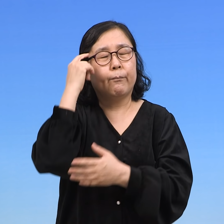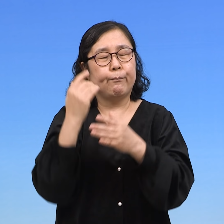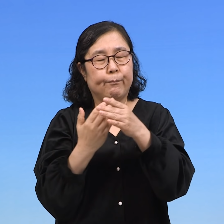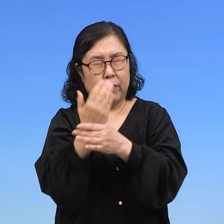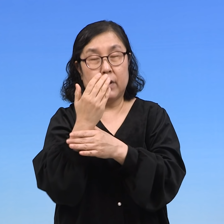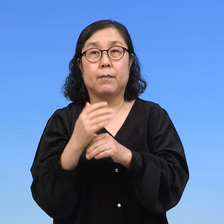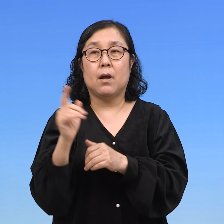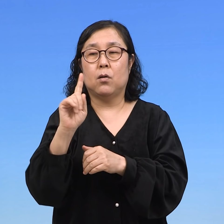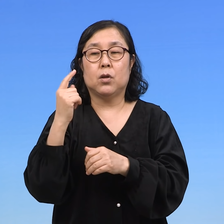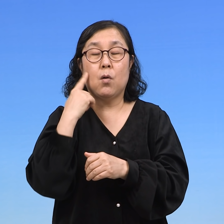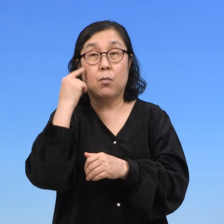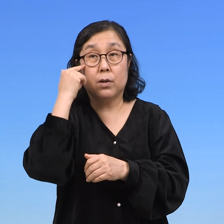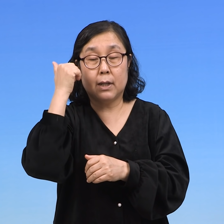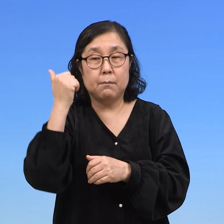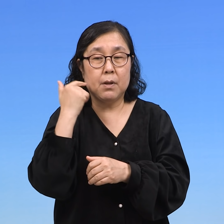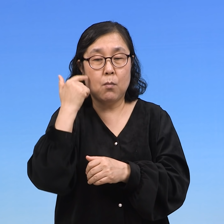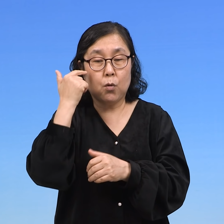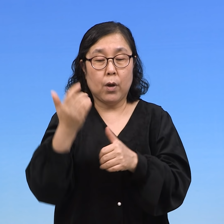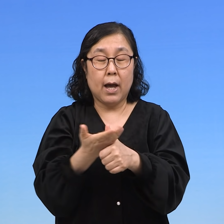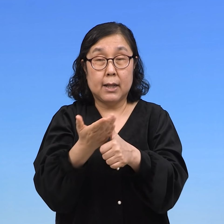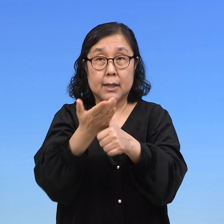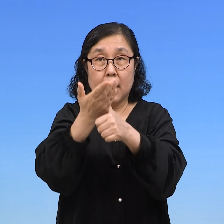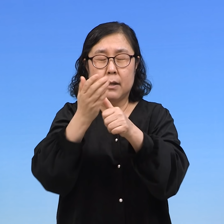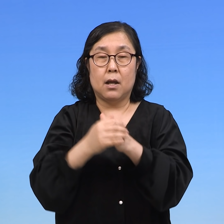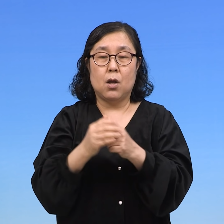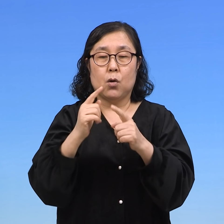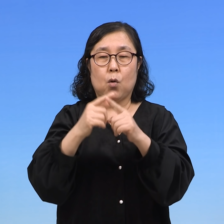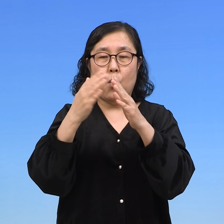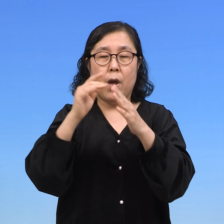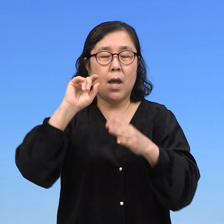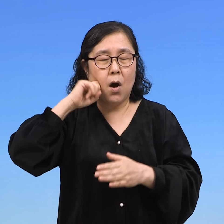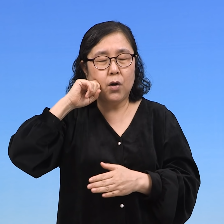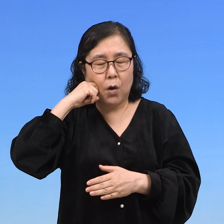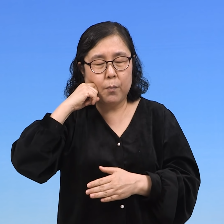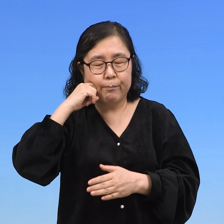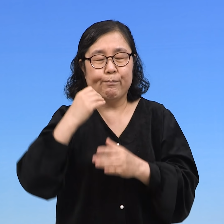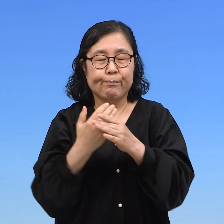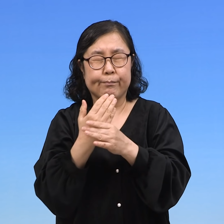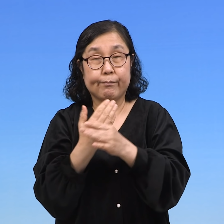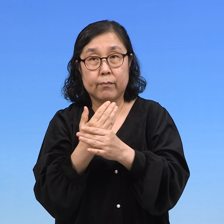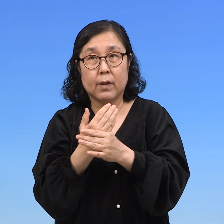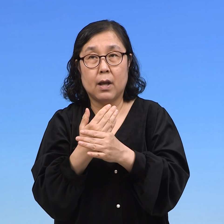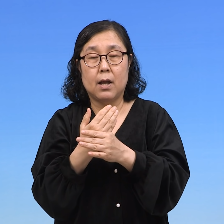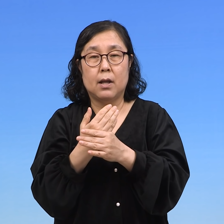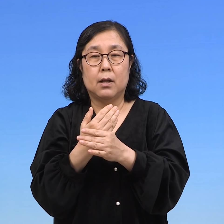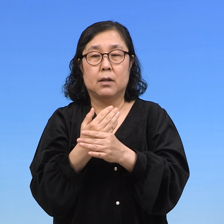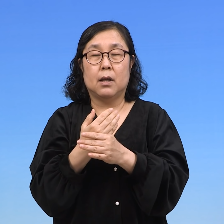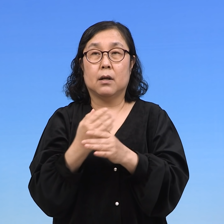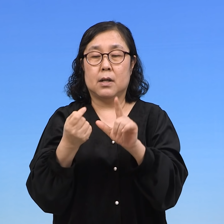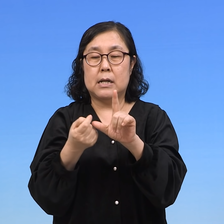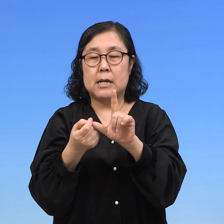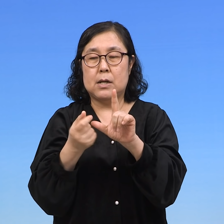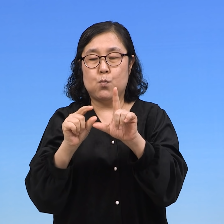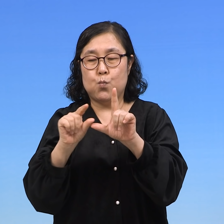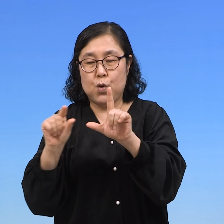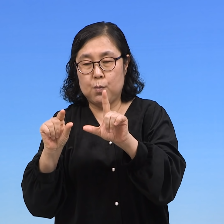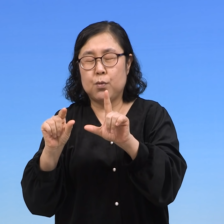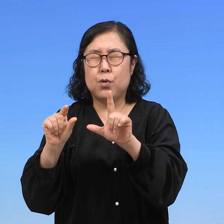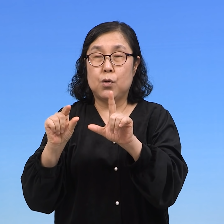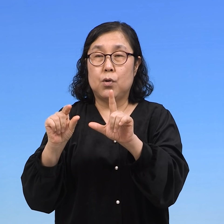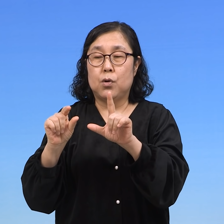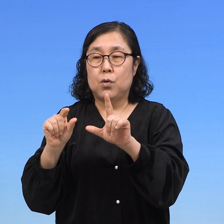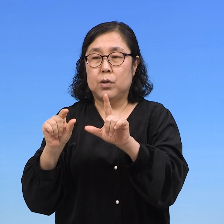어느 목사님이 이제 목회를 하시는데 뭐 교회에 좀 어려움이 있었나 봅니다 일부 중직자들이 그리고 또